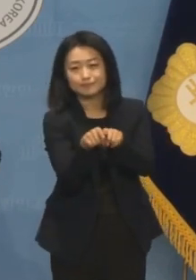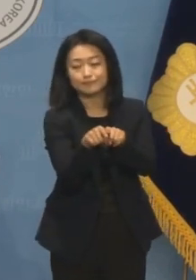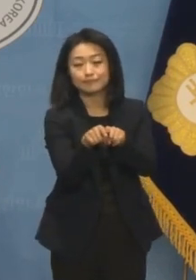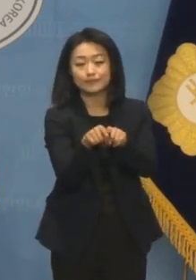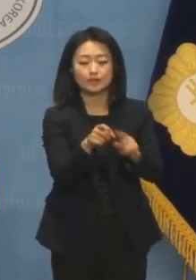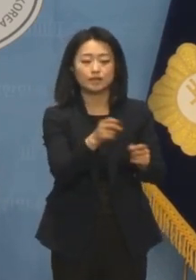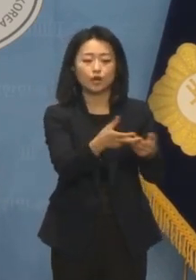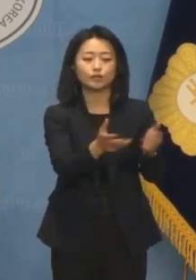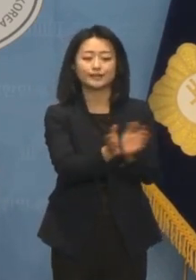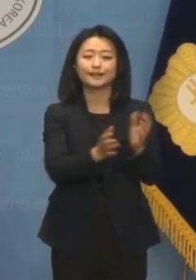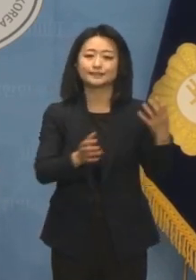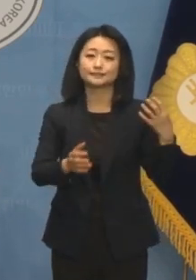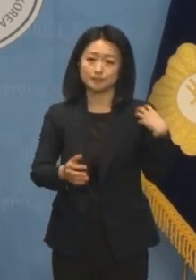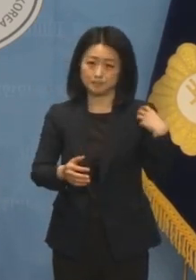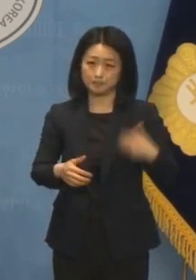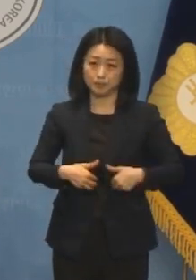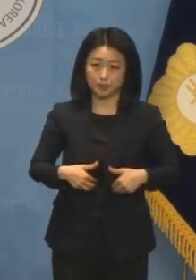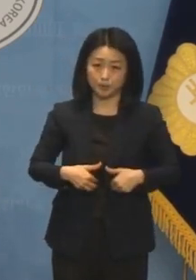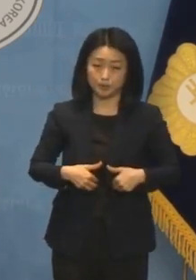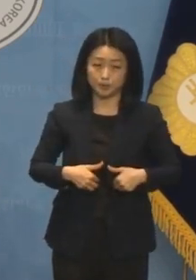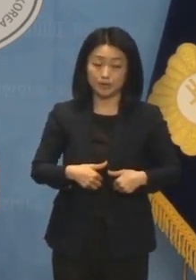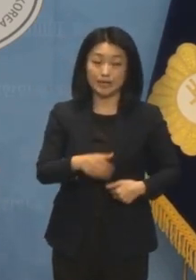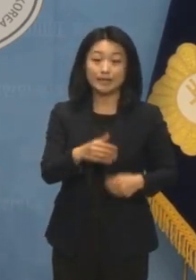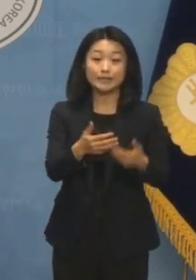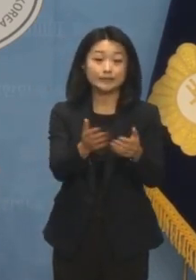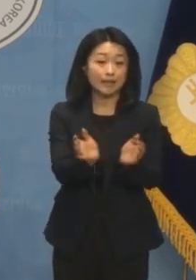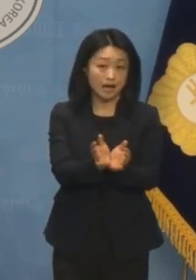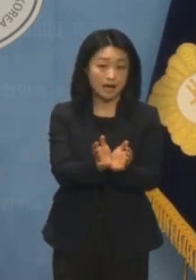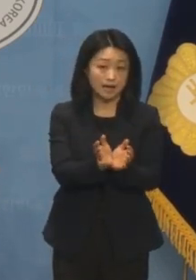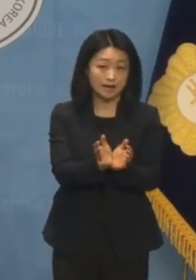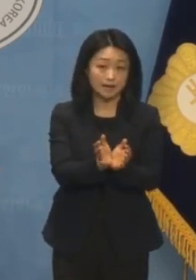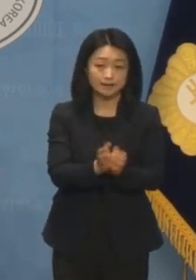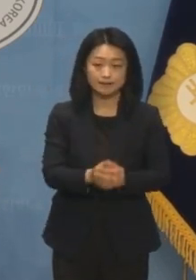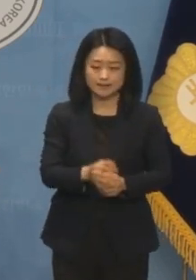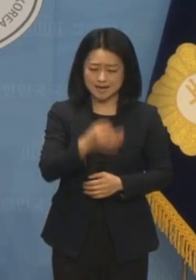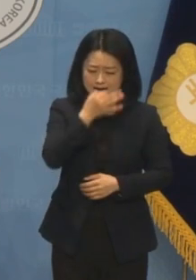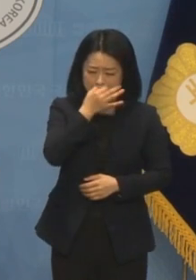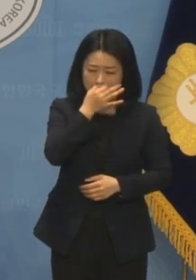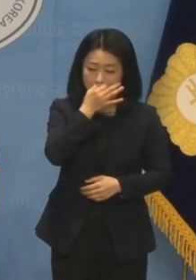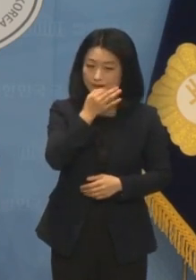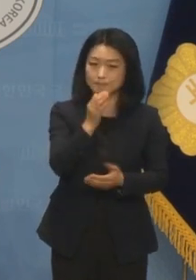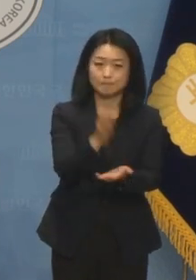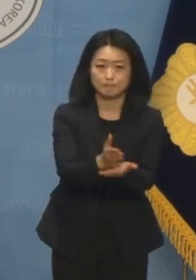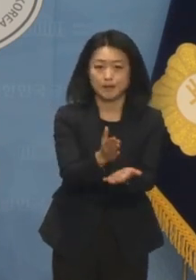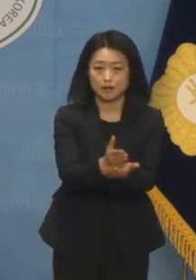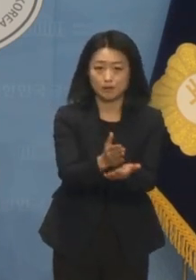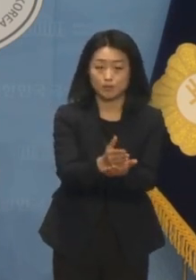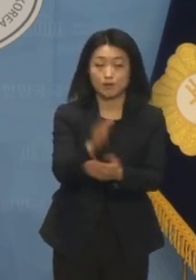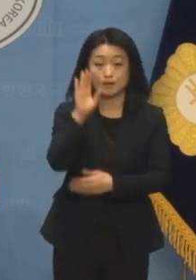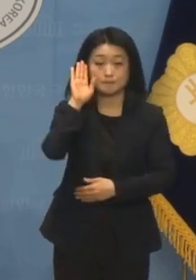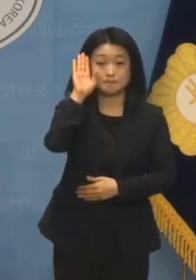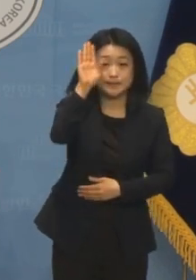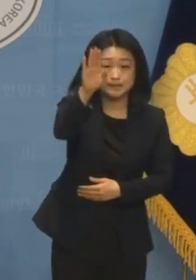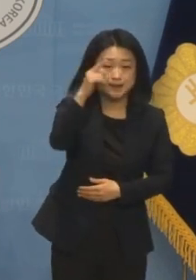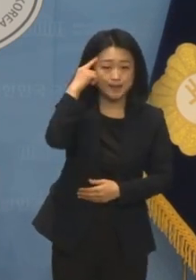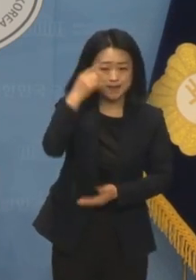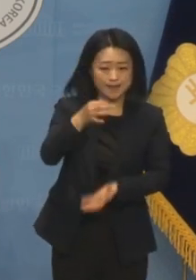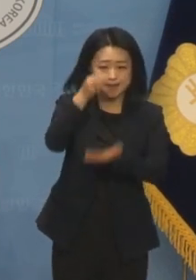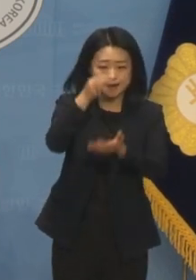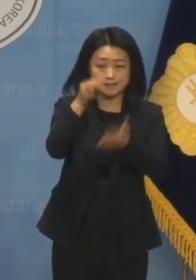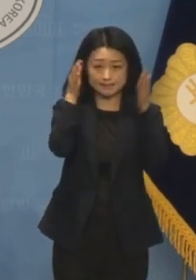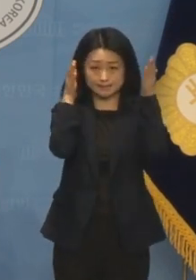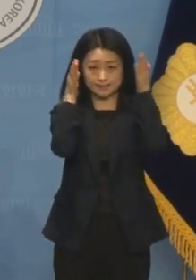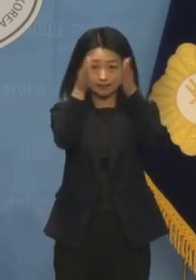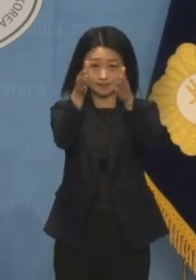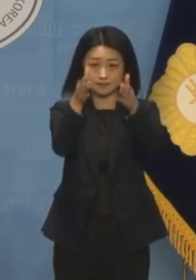결국 이 책임을 다하기 위해 우리 당은 단기적인 당리당략이 아니라 장기적인 가치를 지향해야